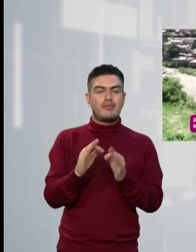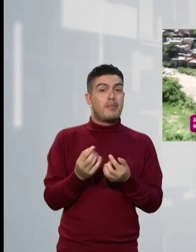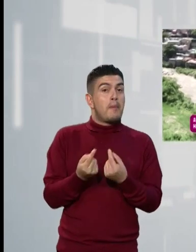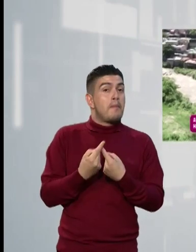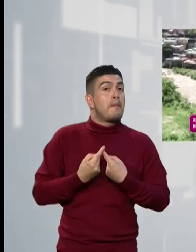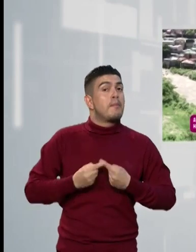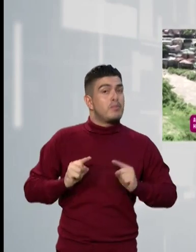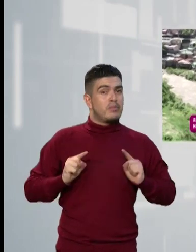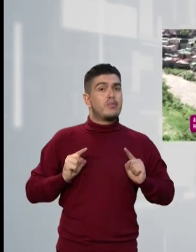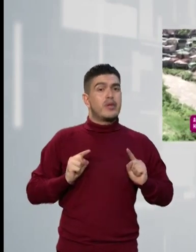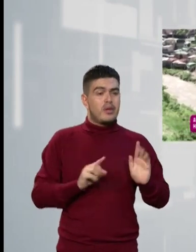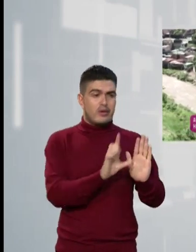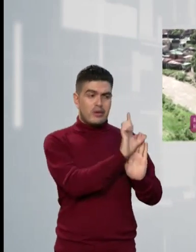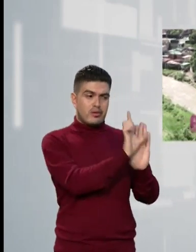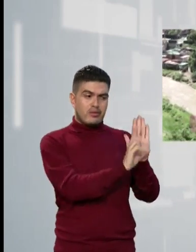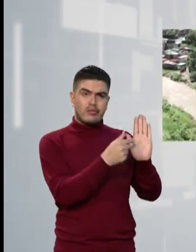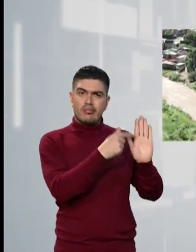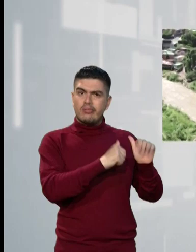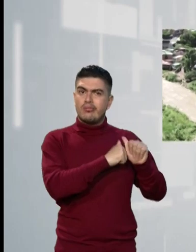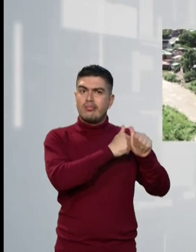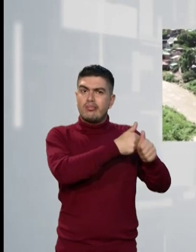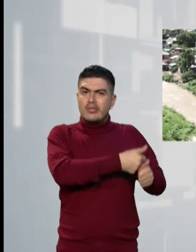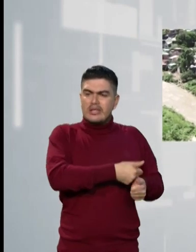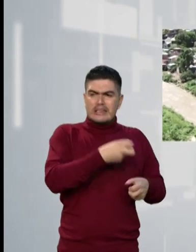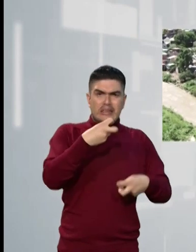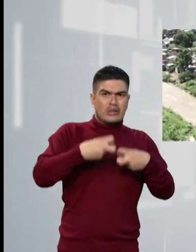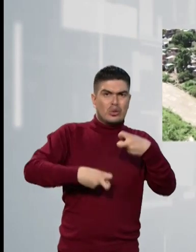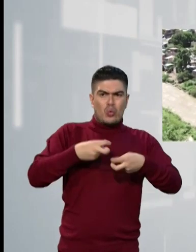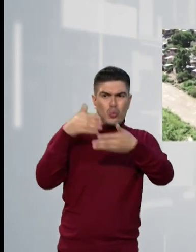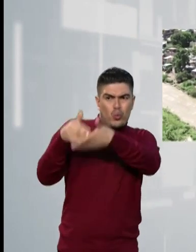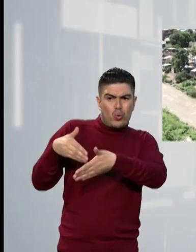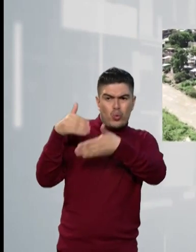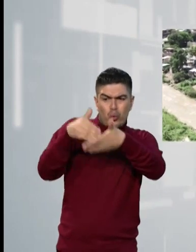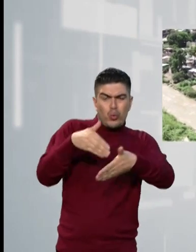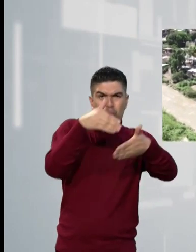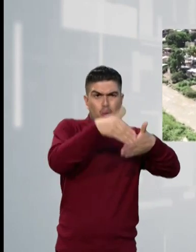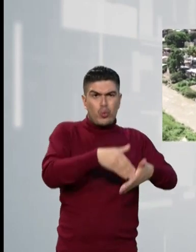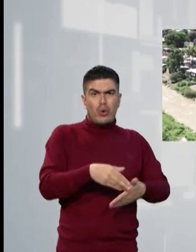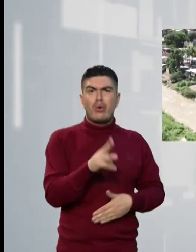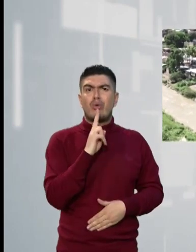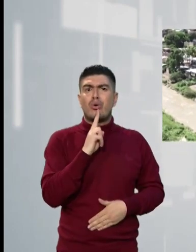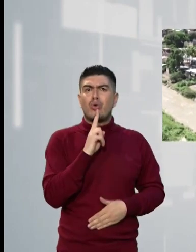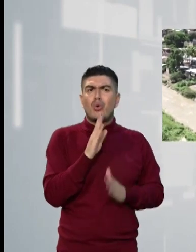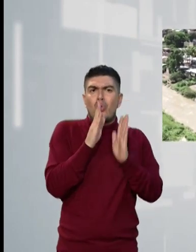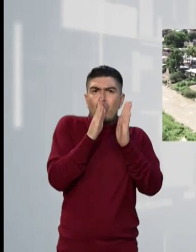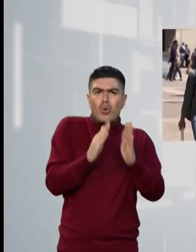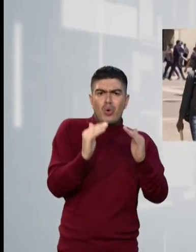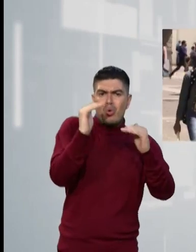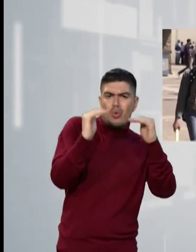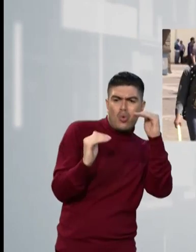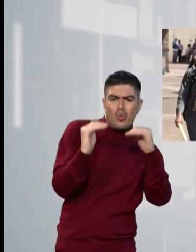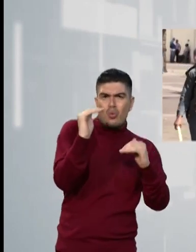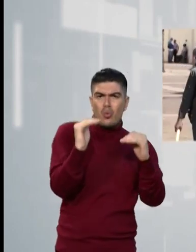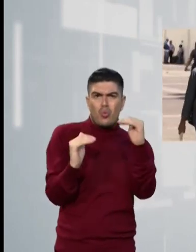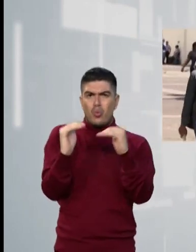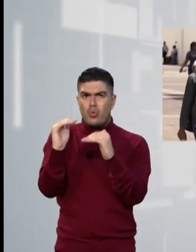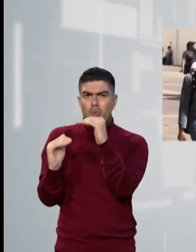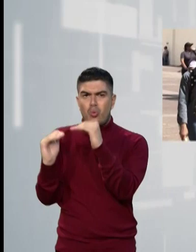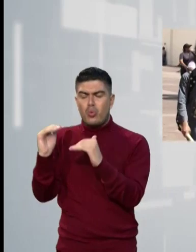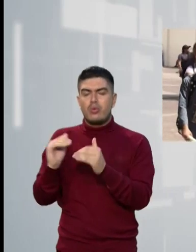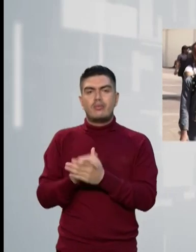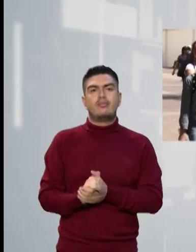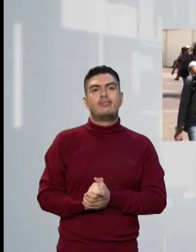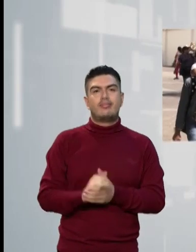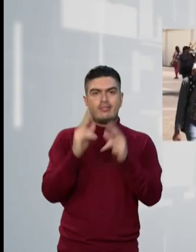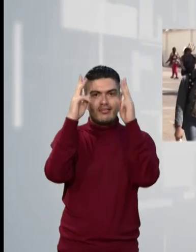embargo su efectiva implementación se enfrenta a desafíos en un contexto de desigualdad socioeconómica y crisis políticas desde Suyapa medios y